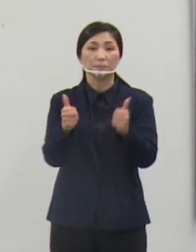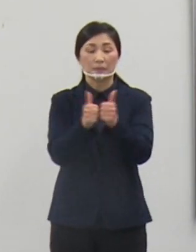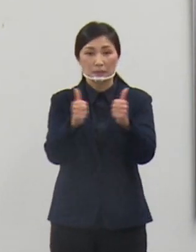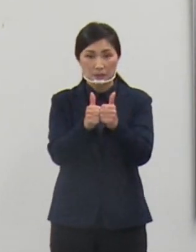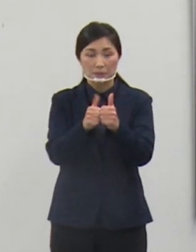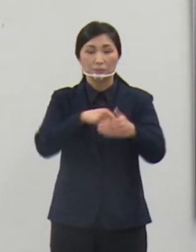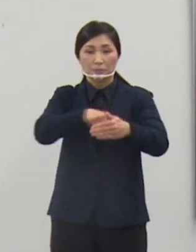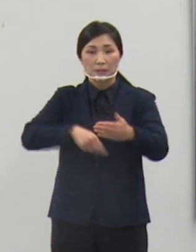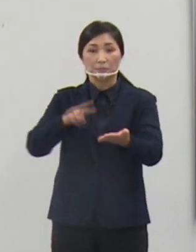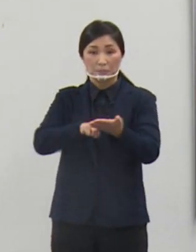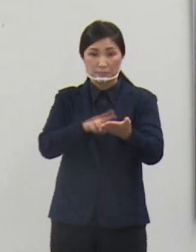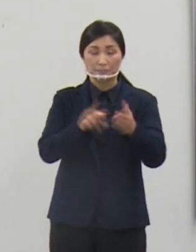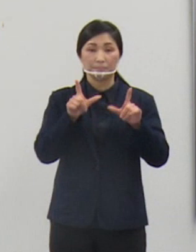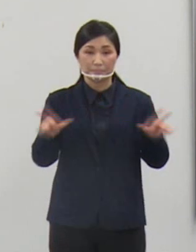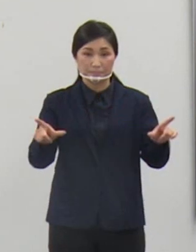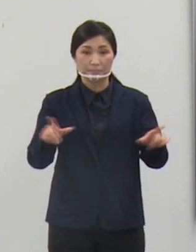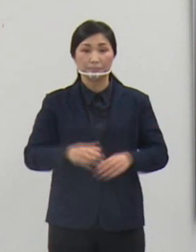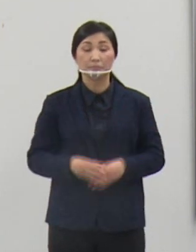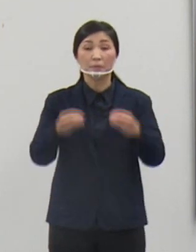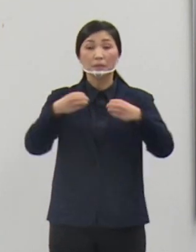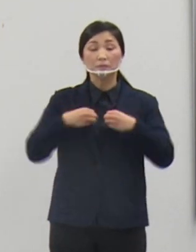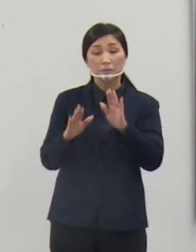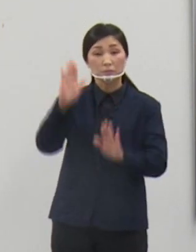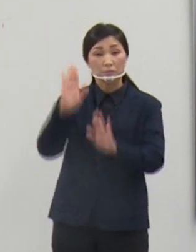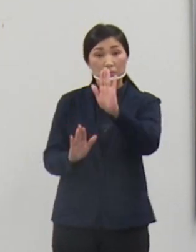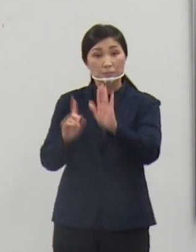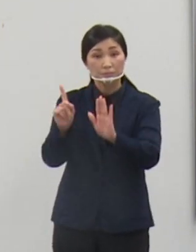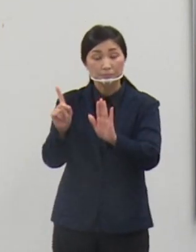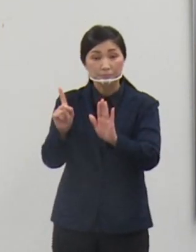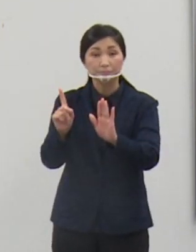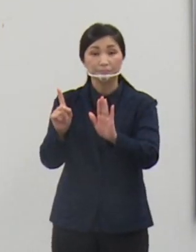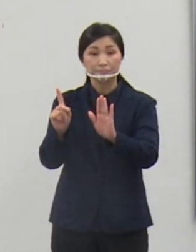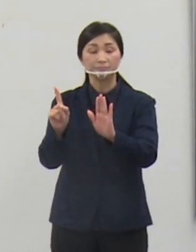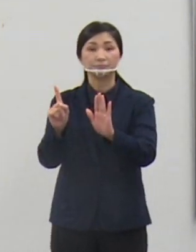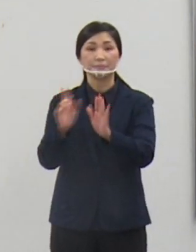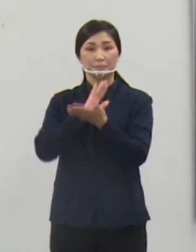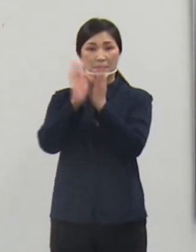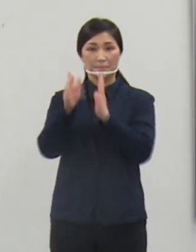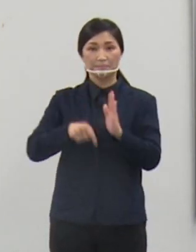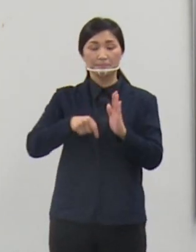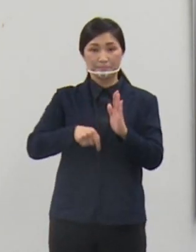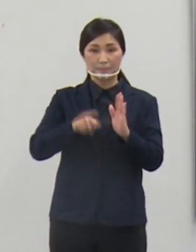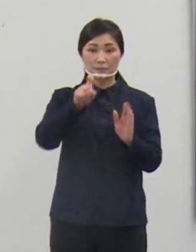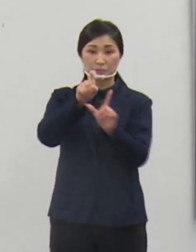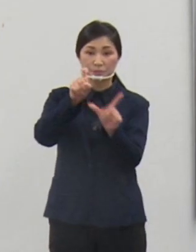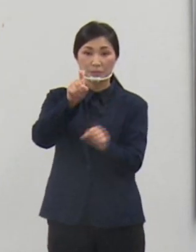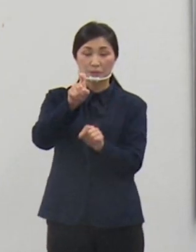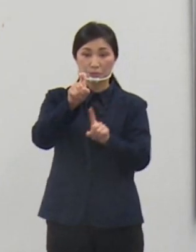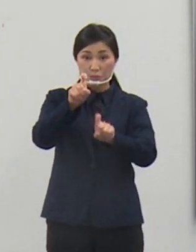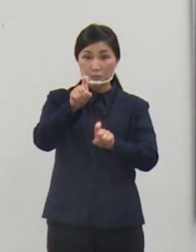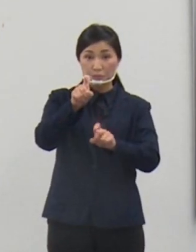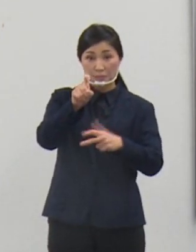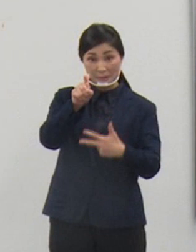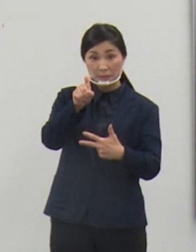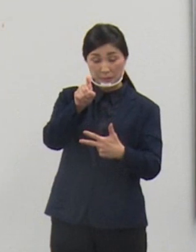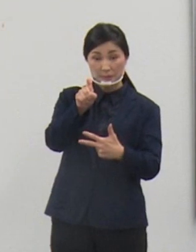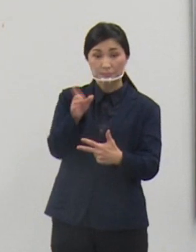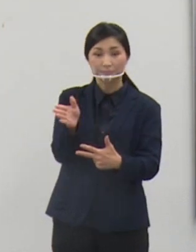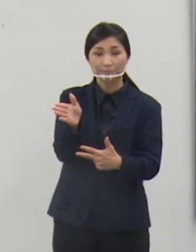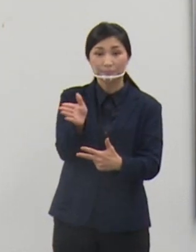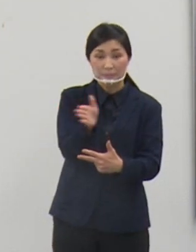ます。まず感染状況でございますけれども、本県は10月11日、17日以